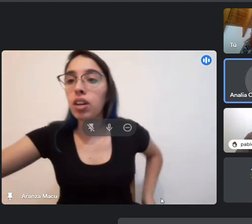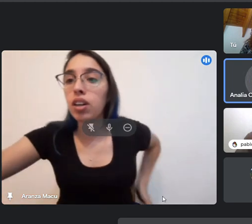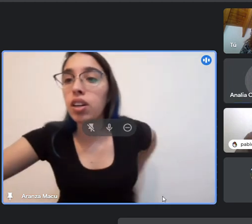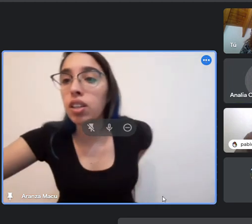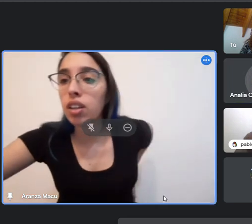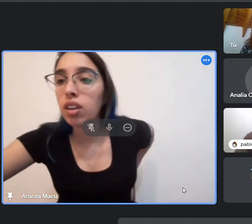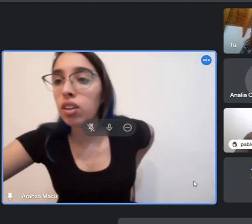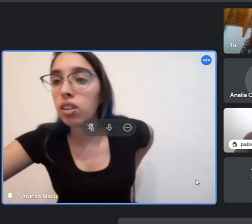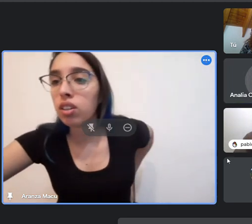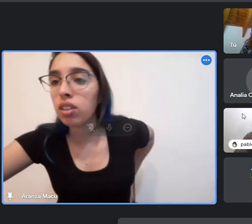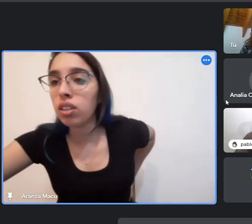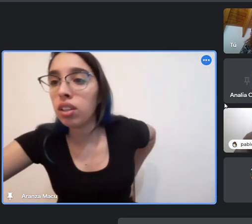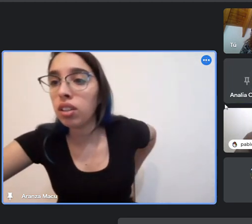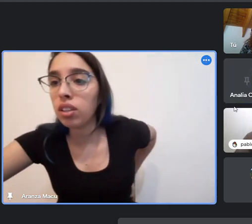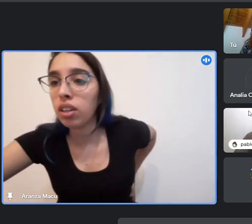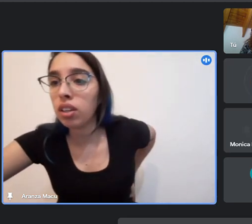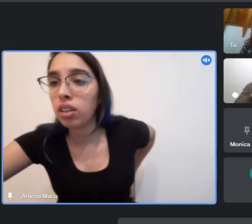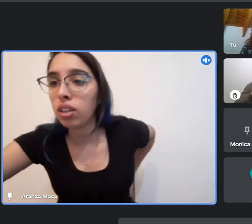Yo tengo una fecha